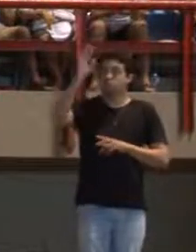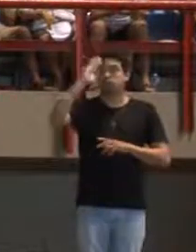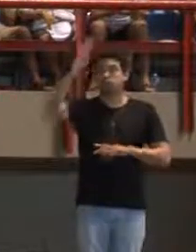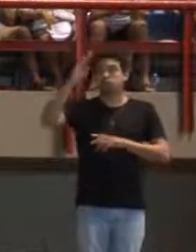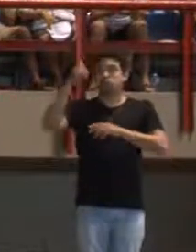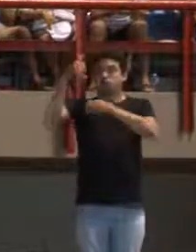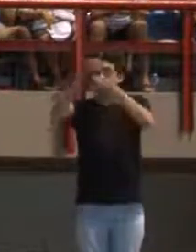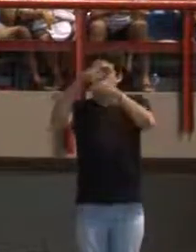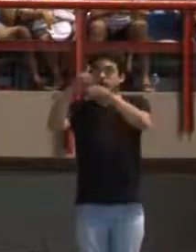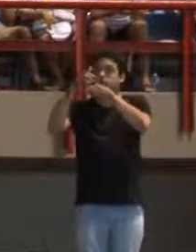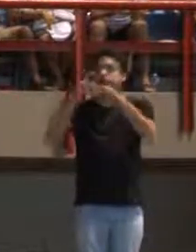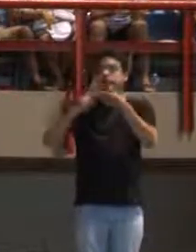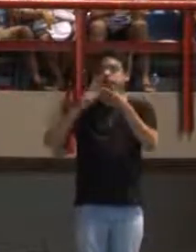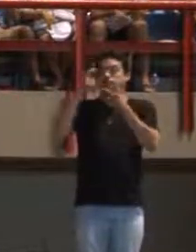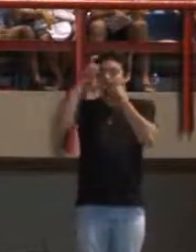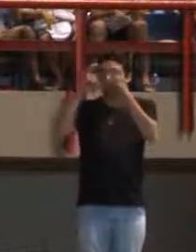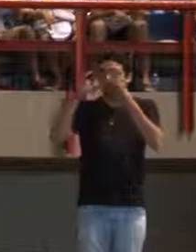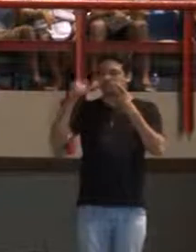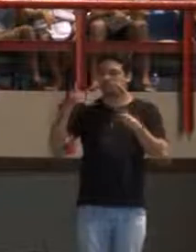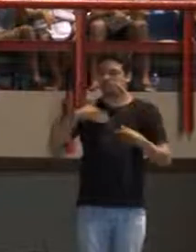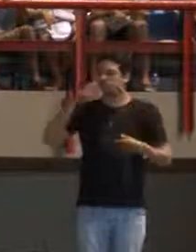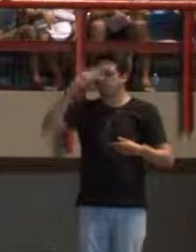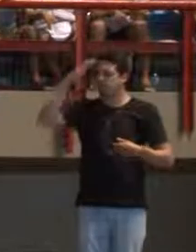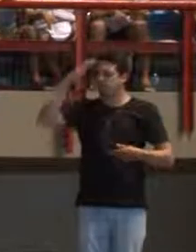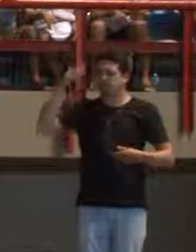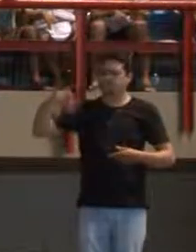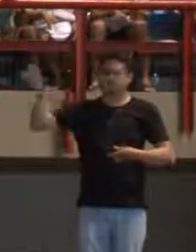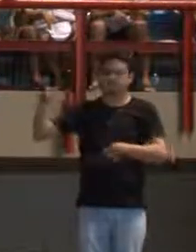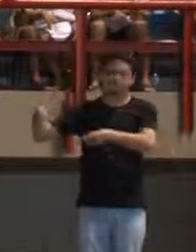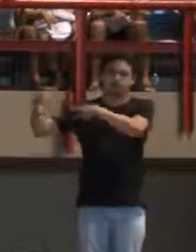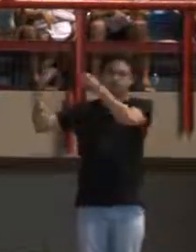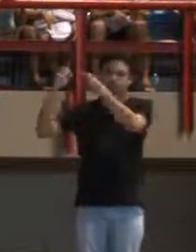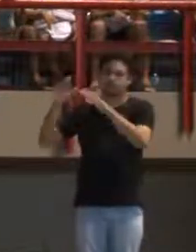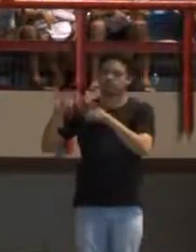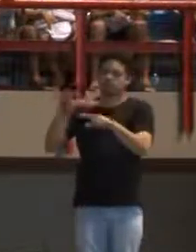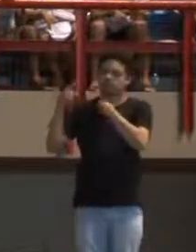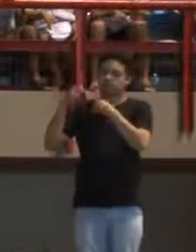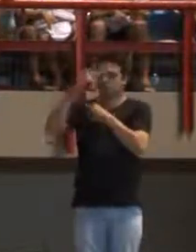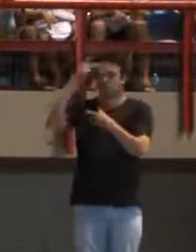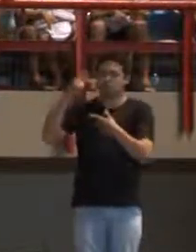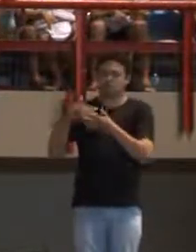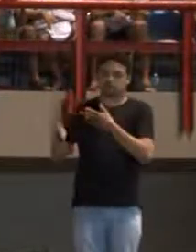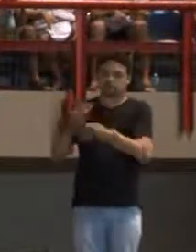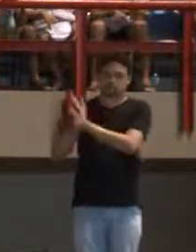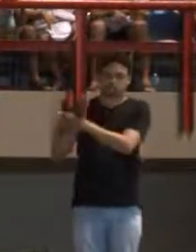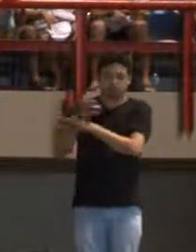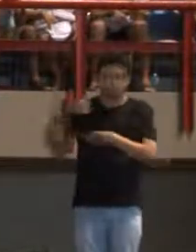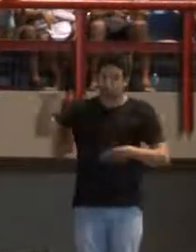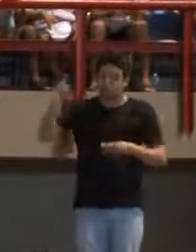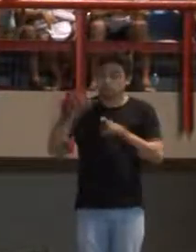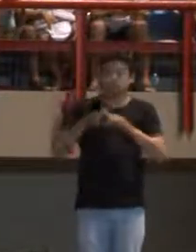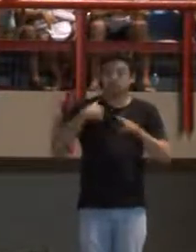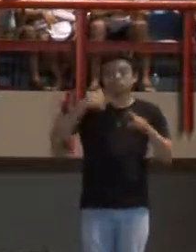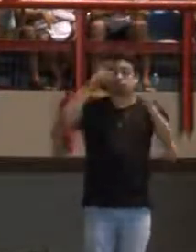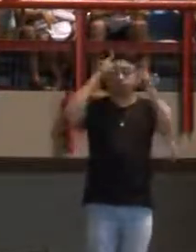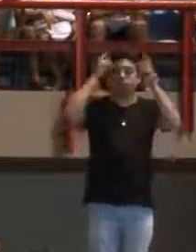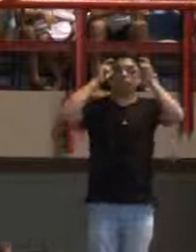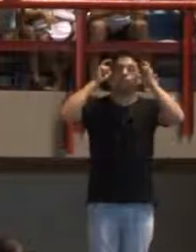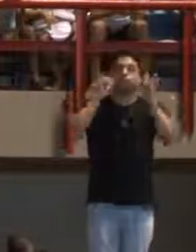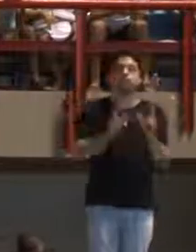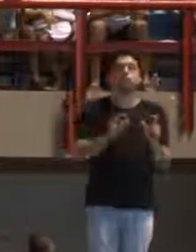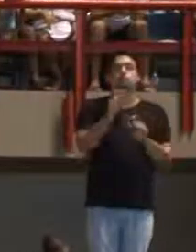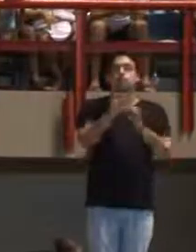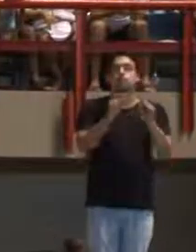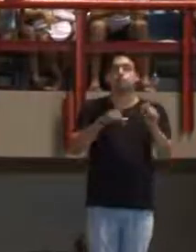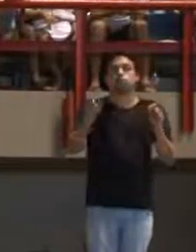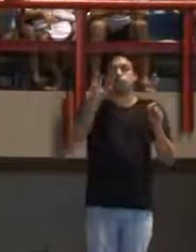mundo vai estar despreocupado com o Oriente Médio. Pode papocar a guerra aí, pode morrer todo mundo, que ninguém está nem aí. Porque a preocupação não é